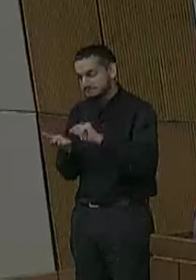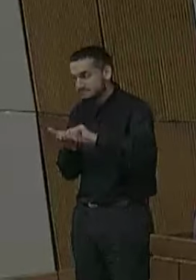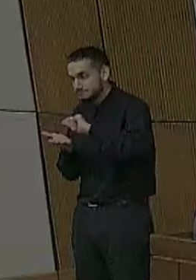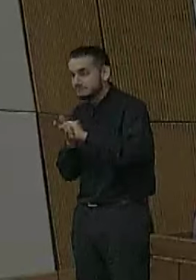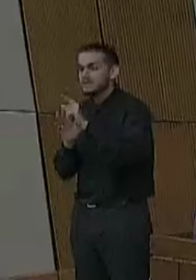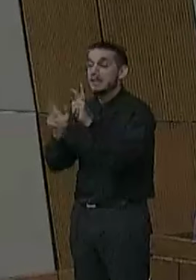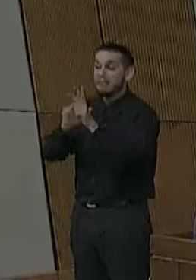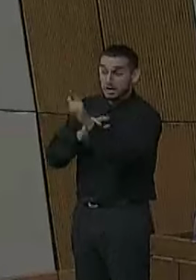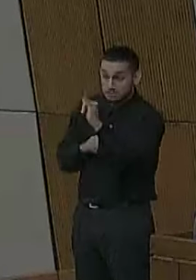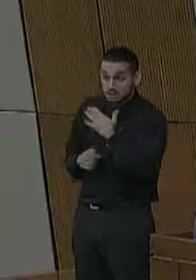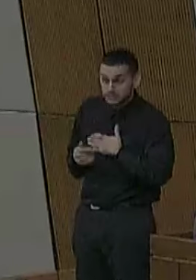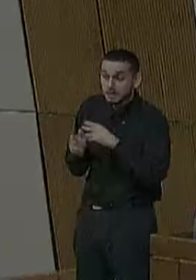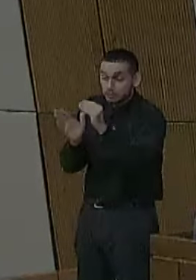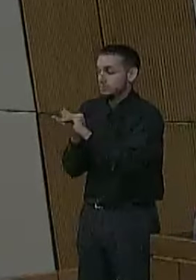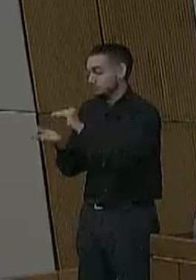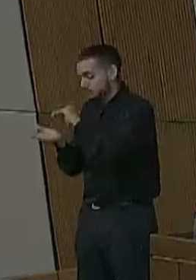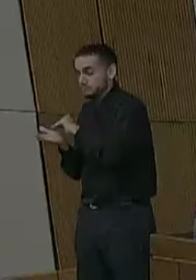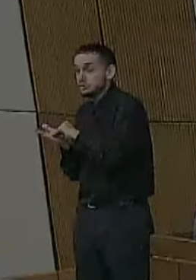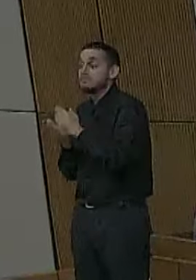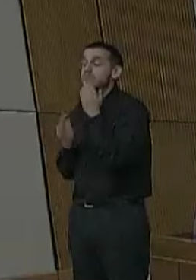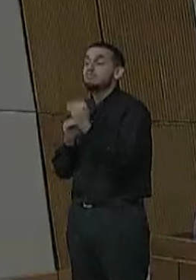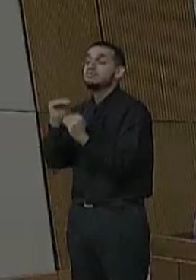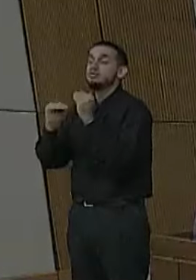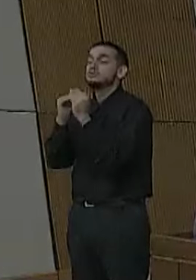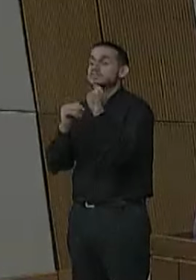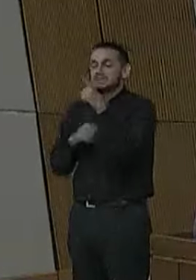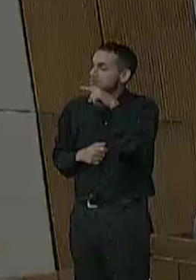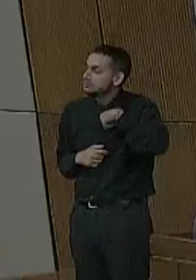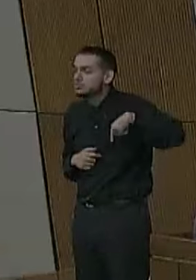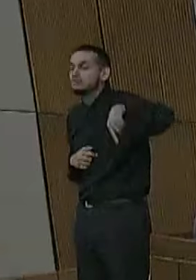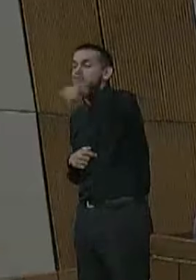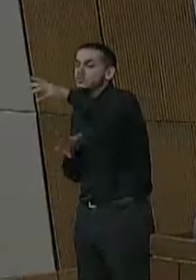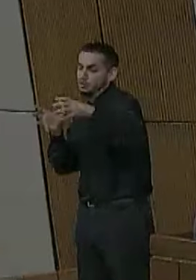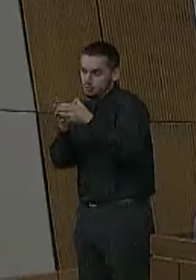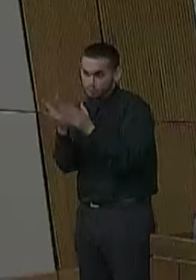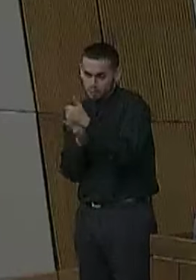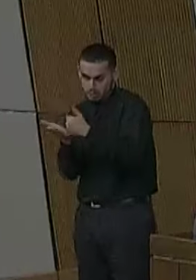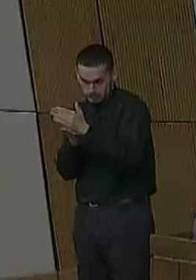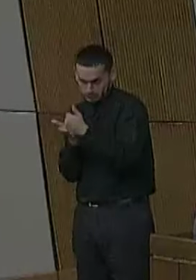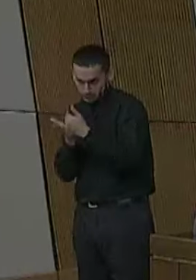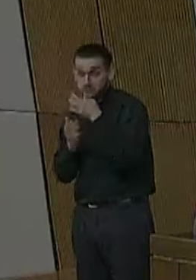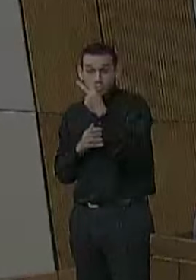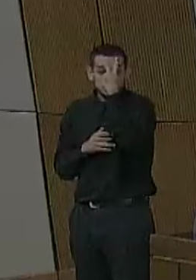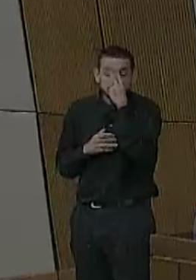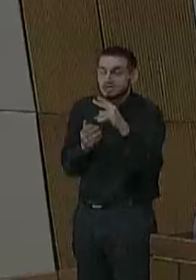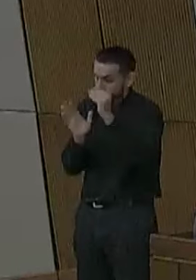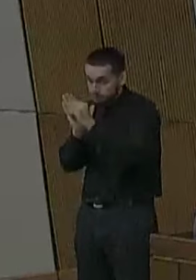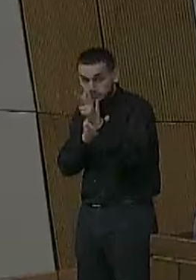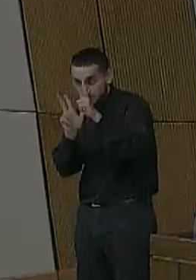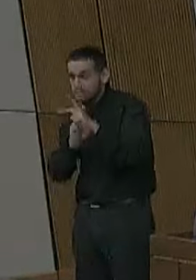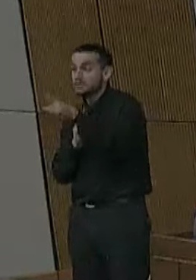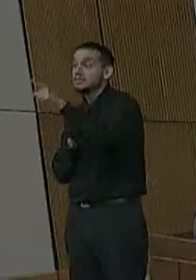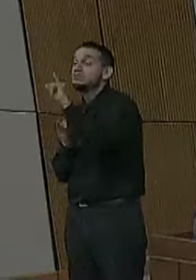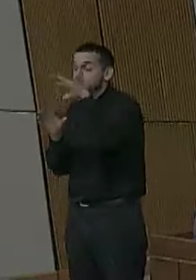entre todos y todas, pero es un proceso que es importante que lo realicemos y lo construyamos en conjunto. Actualmente se construyó una mesa